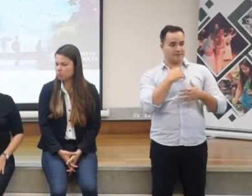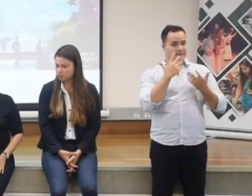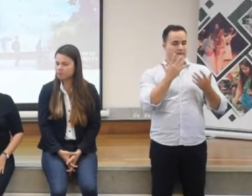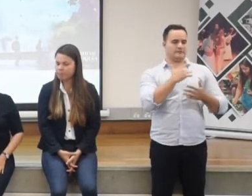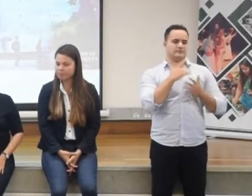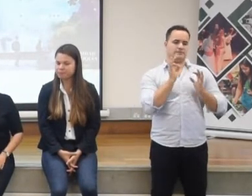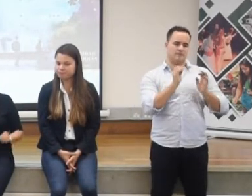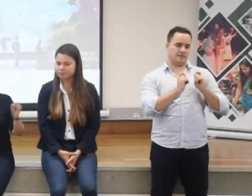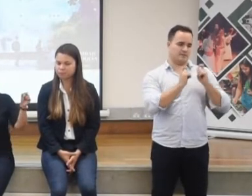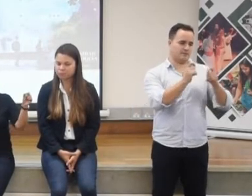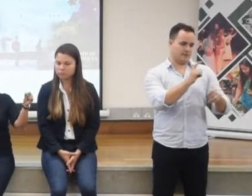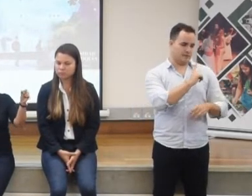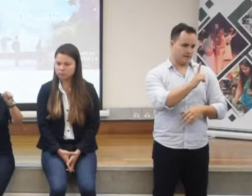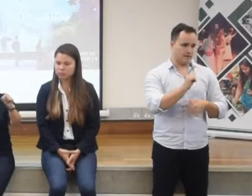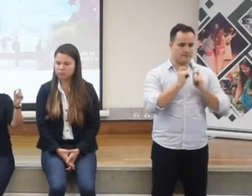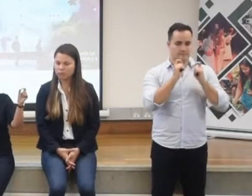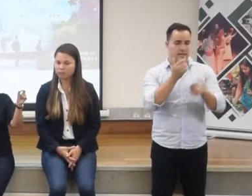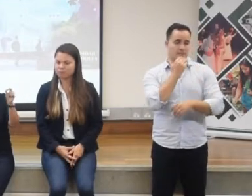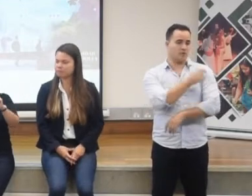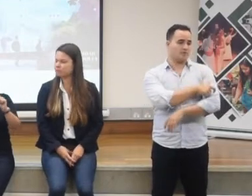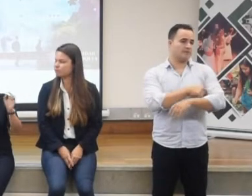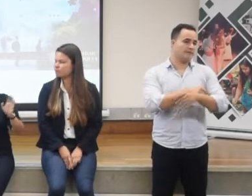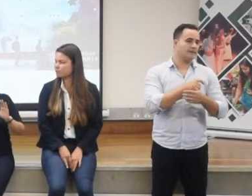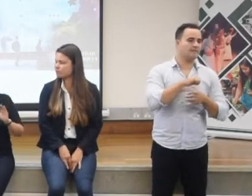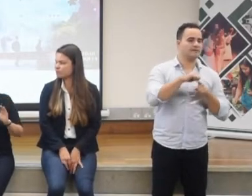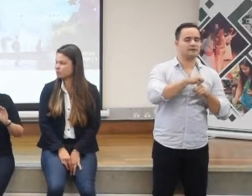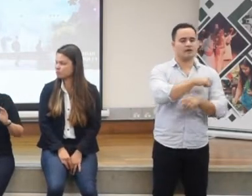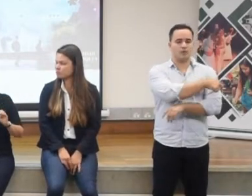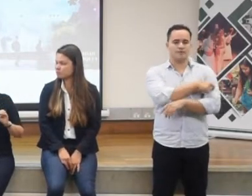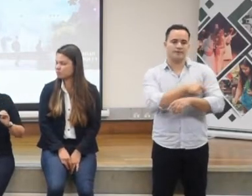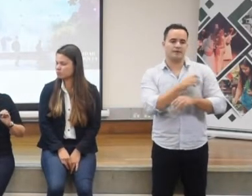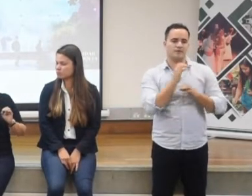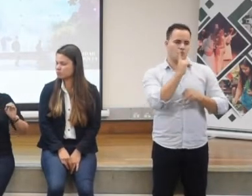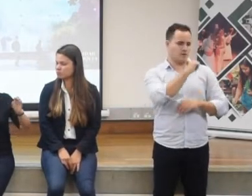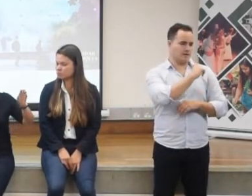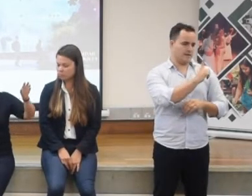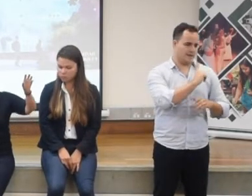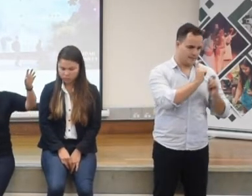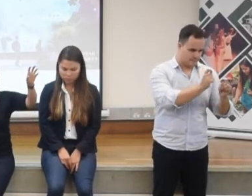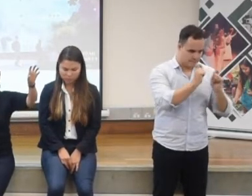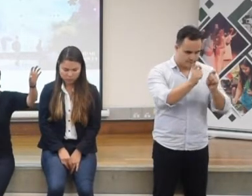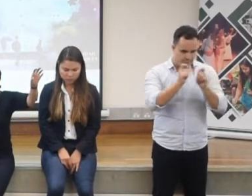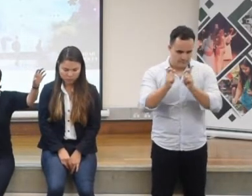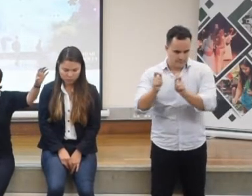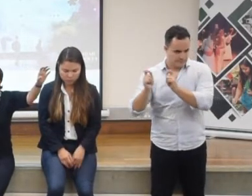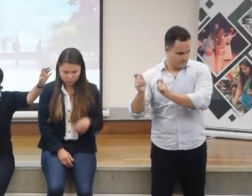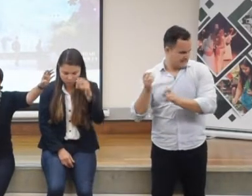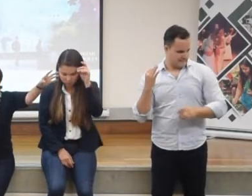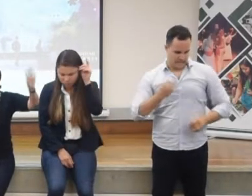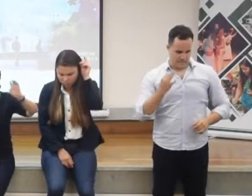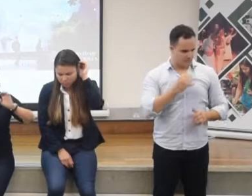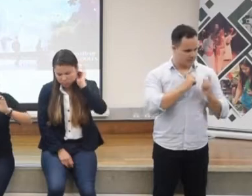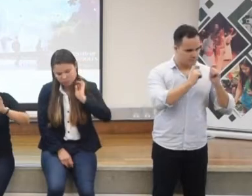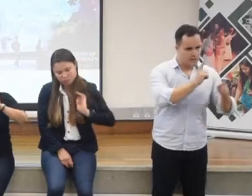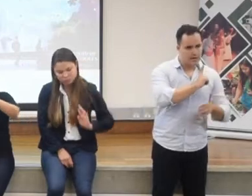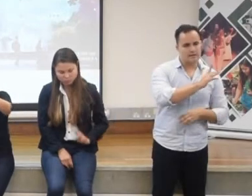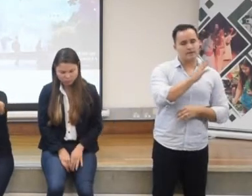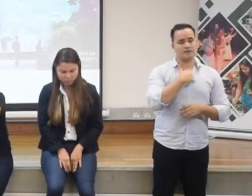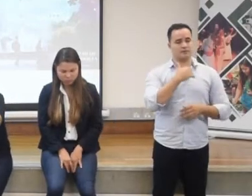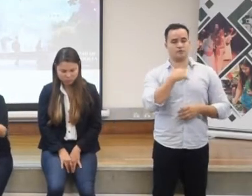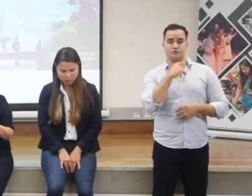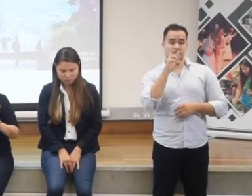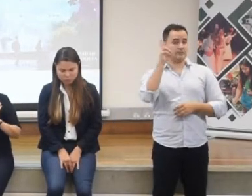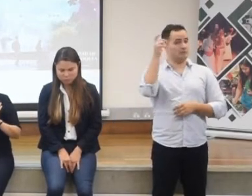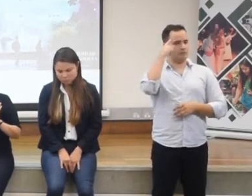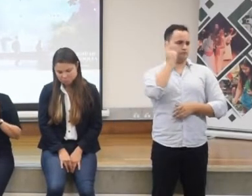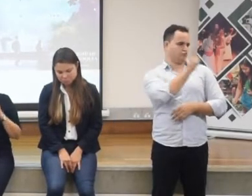líder. Entonces dicen, el comité de carrera, el comité de práctica va a tratar estos temas, entonces agendan tal tema, lo presenta tal